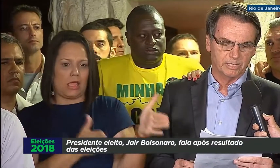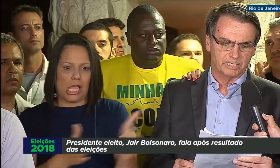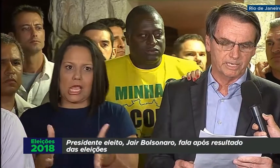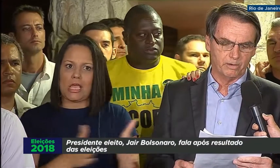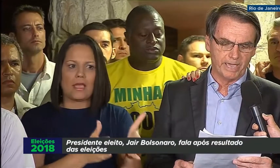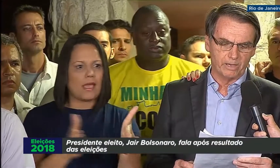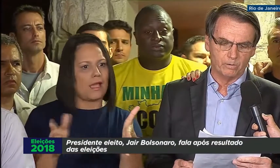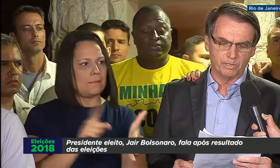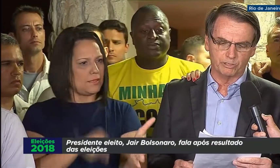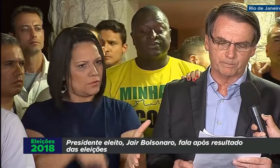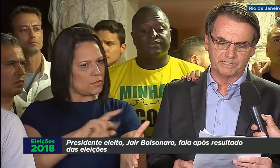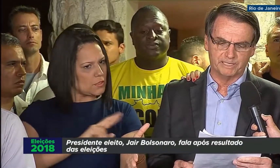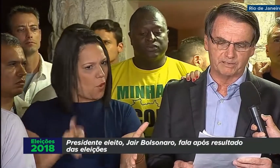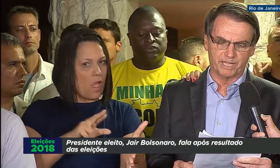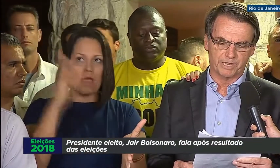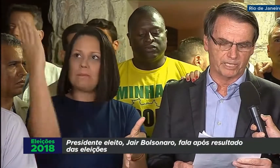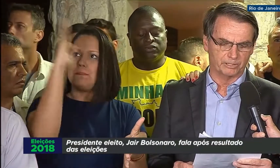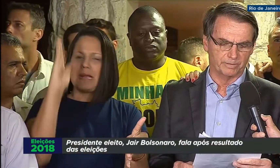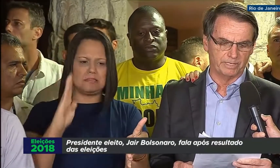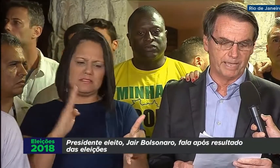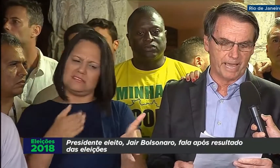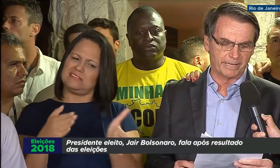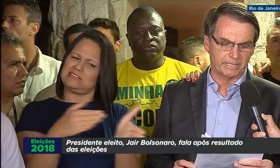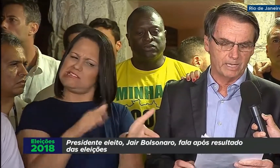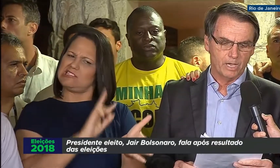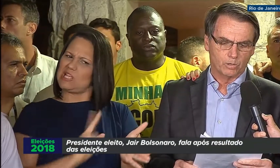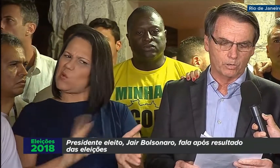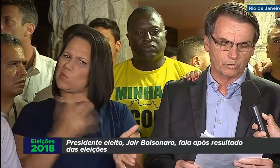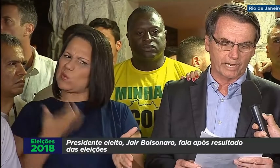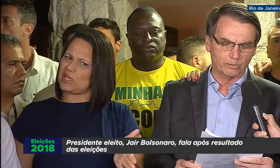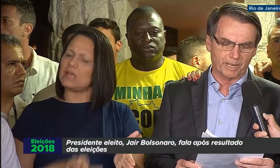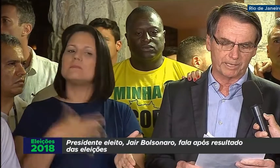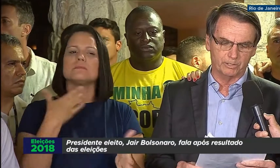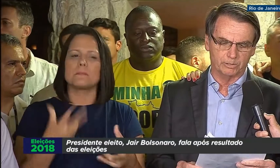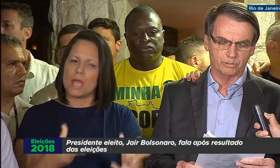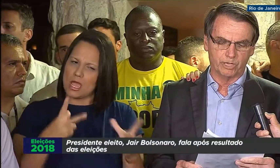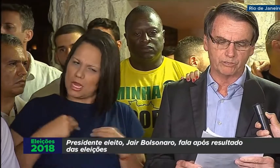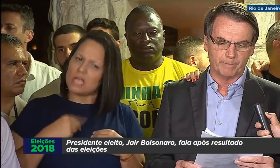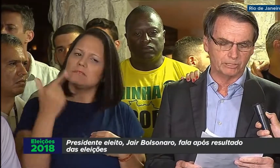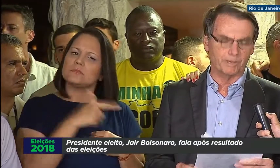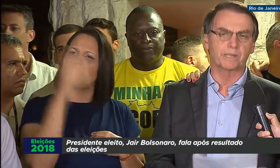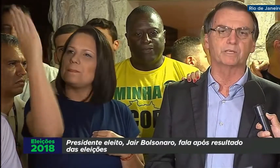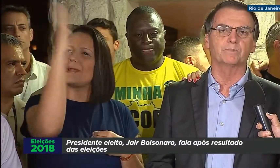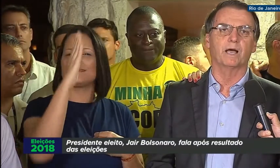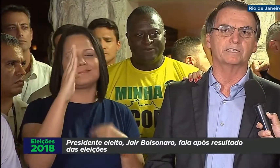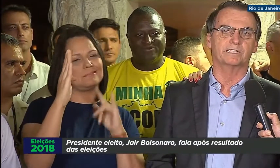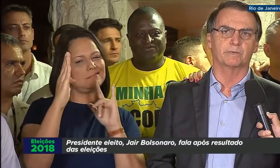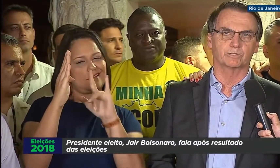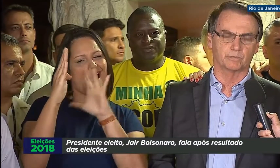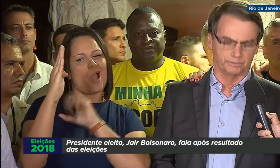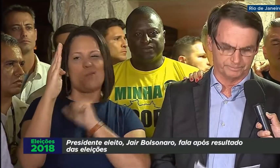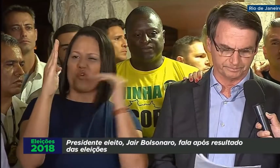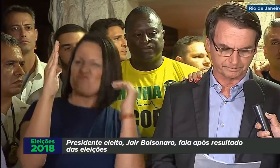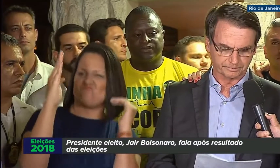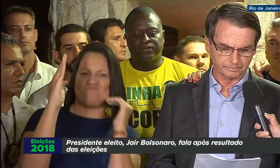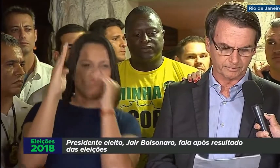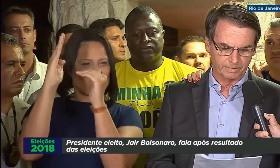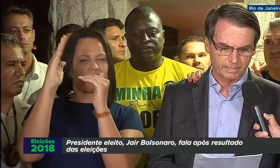caminho que não é o que os brasileiros desejam e merecem, colocar o Brasil, nosso amado Brasil, acima de